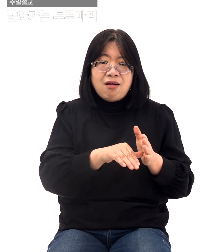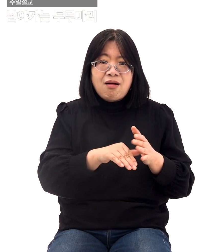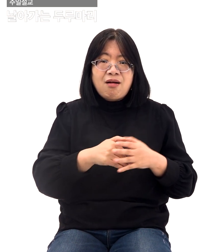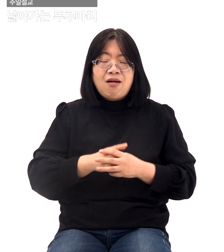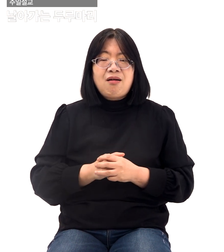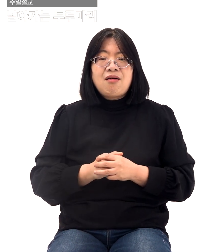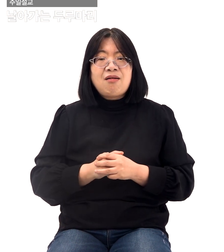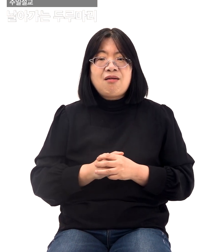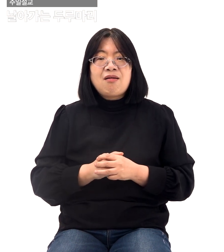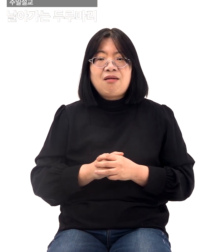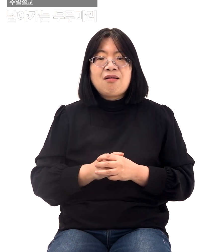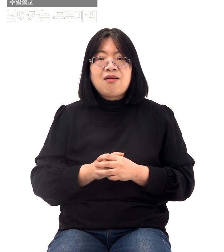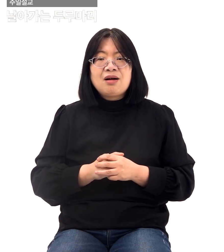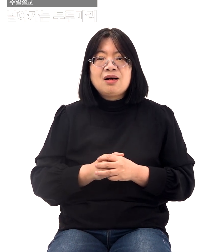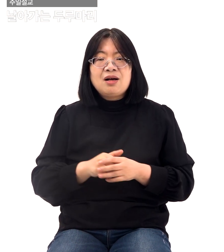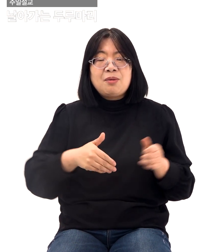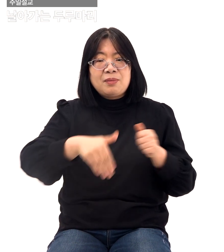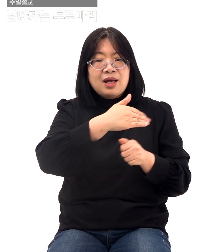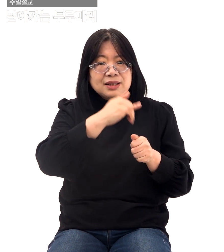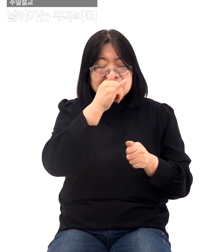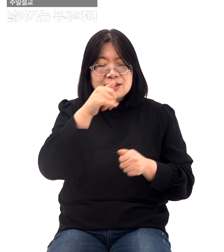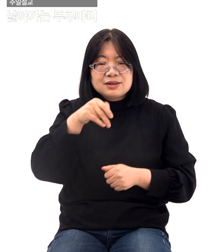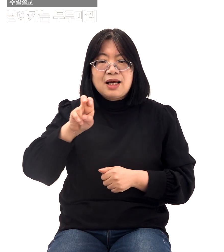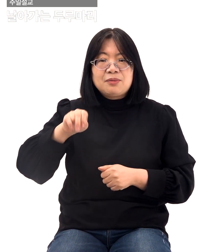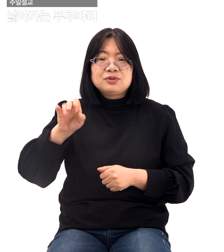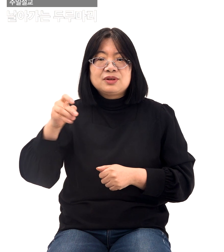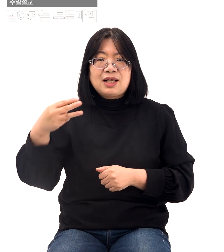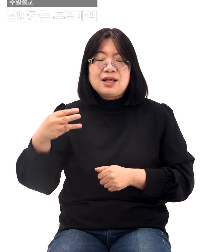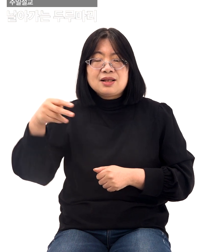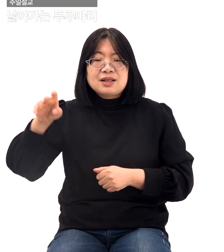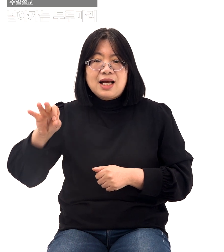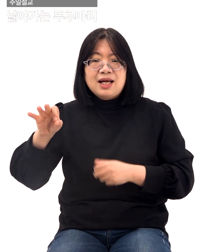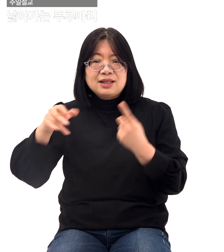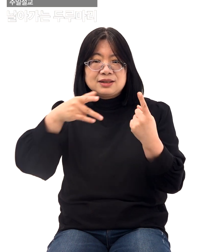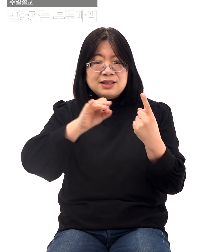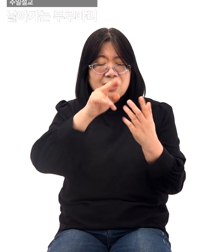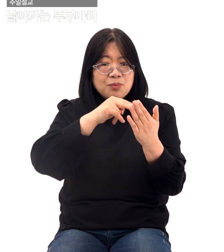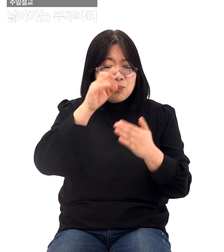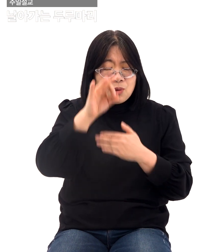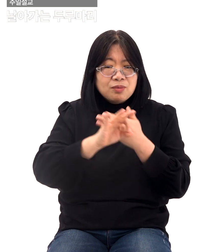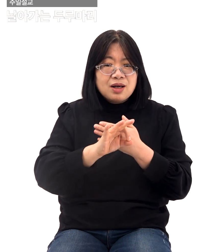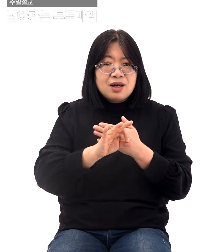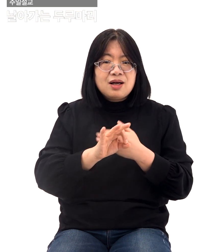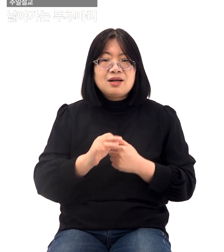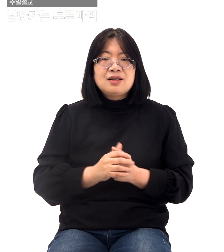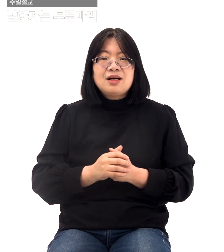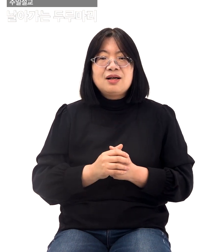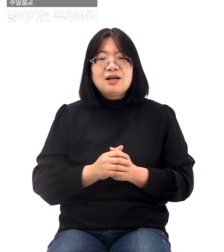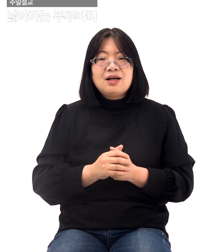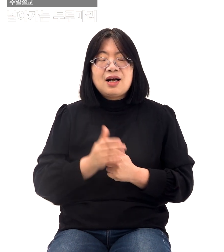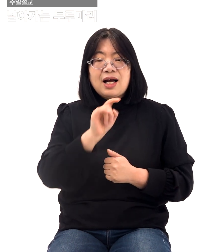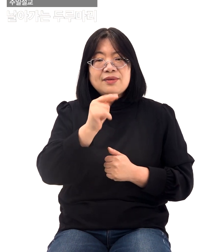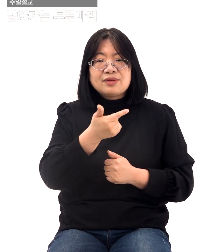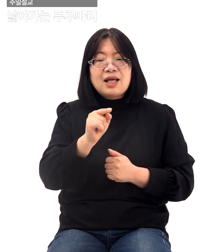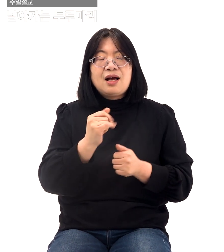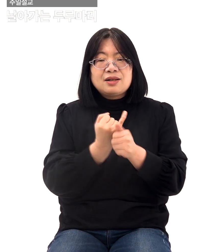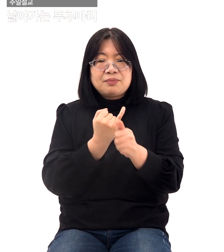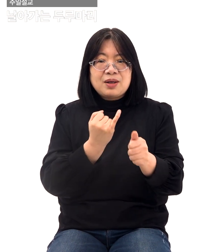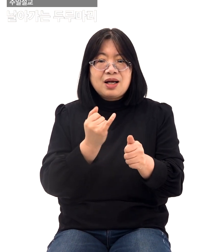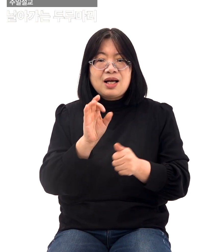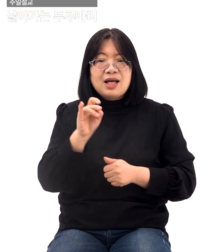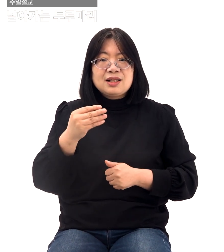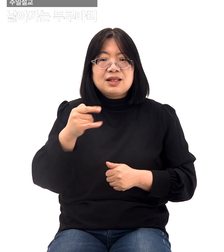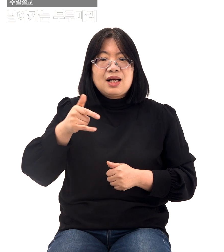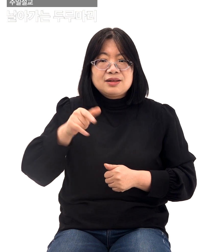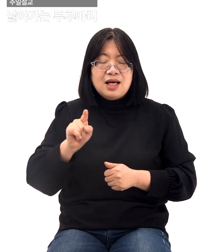사사시대를 배경으로 한 사무엘상 1장에 보면 한나의 남편인 엘가나라는 사람이 등장을 해요. 그런데